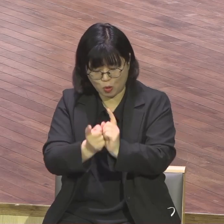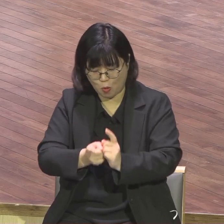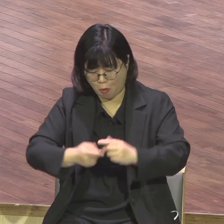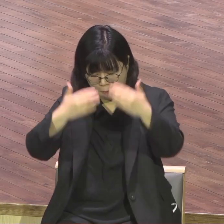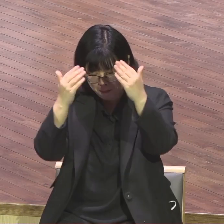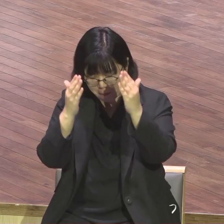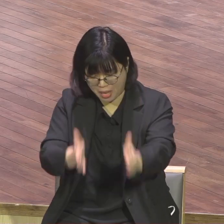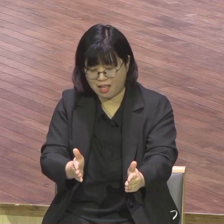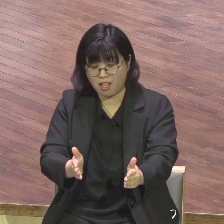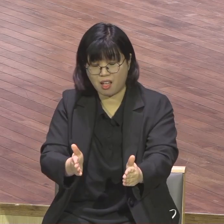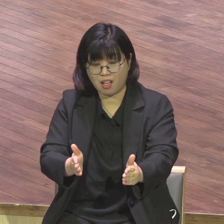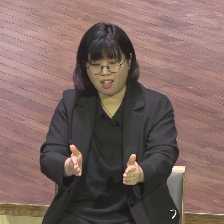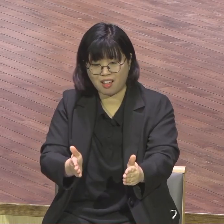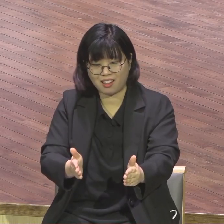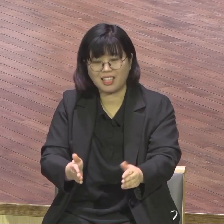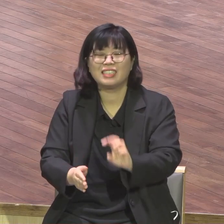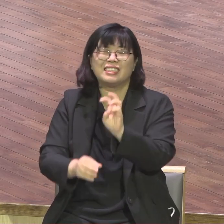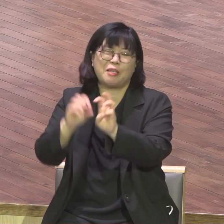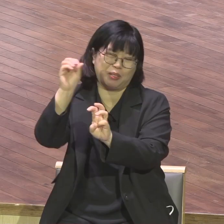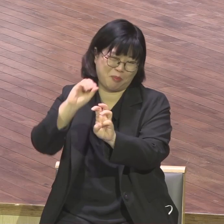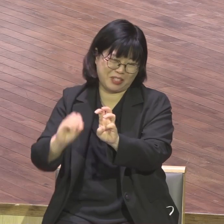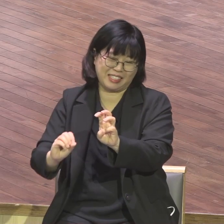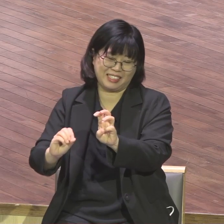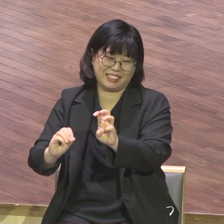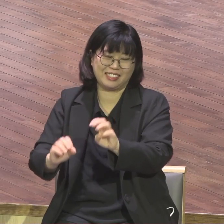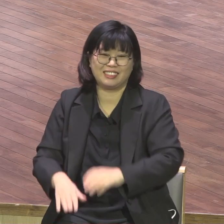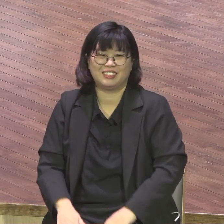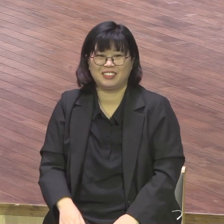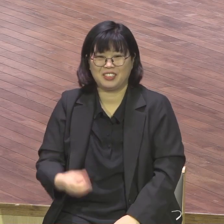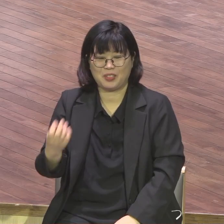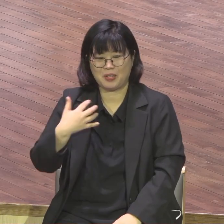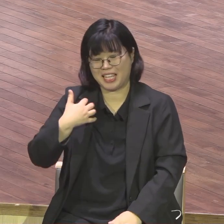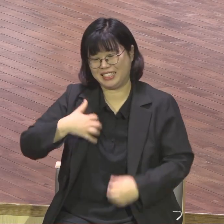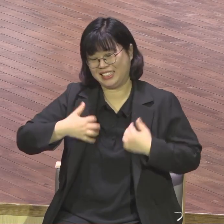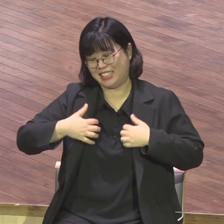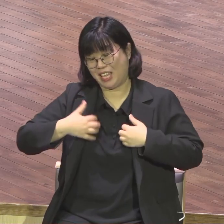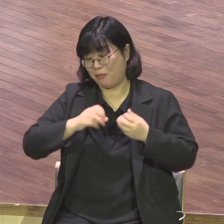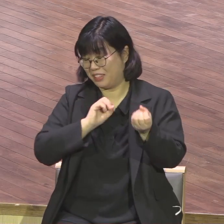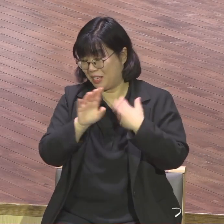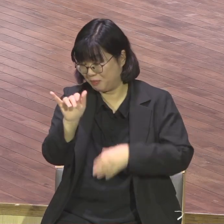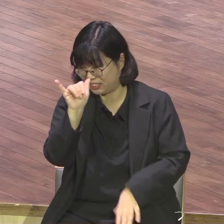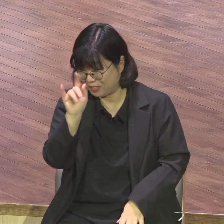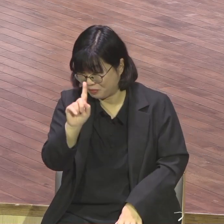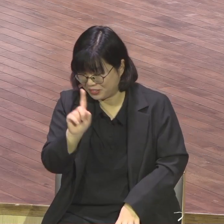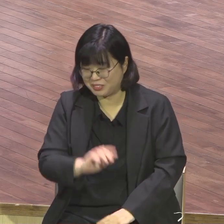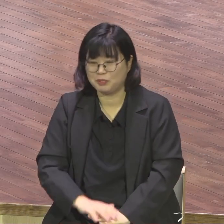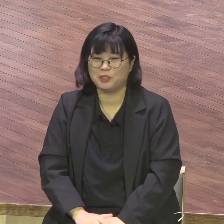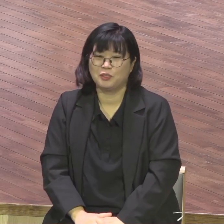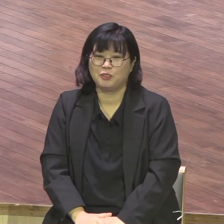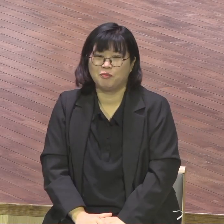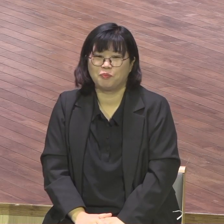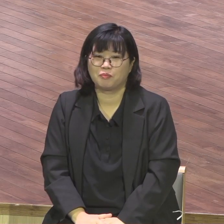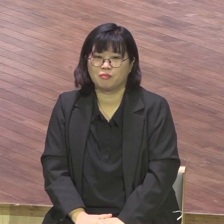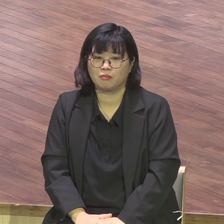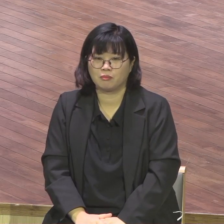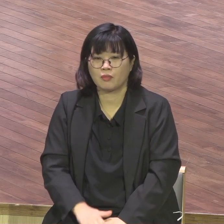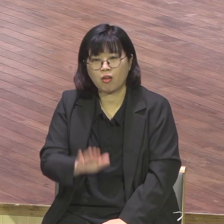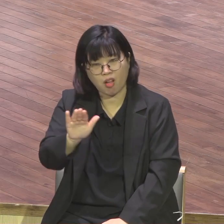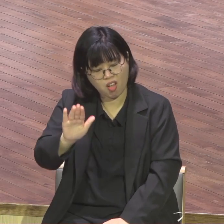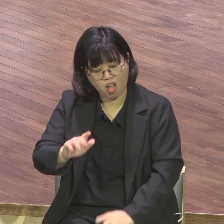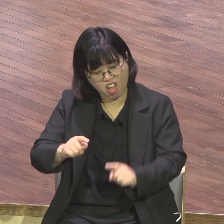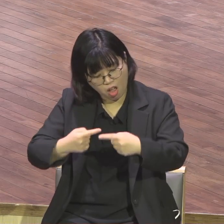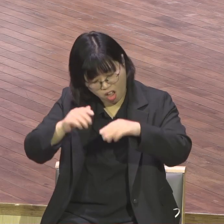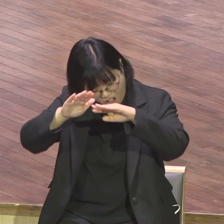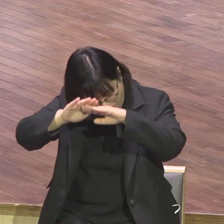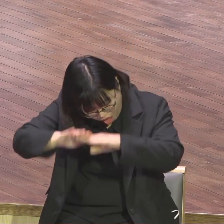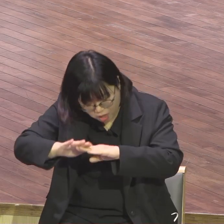나왔다 그래요. 그런데 재밌는 것은 성인만큼 그렇게 액수도